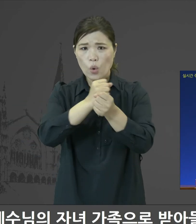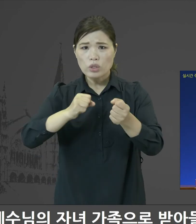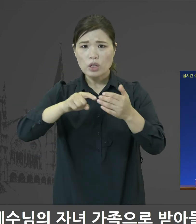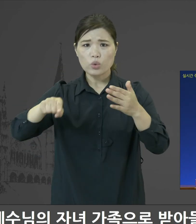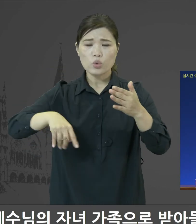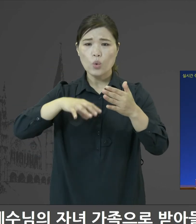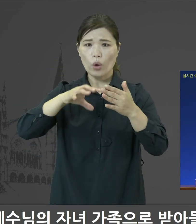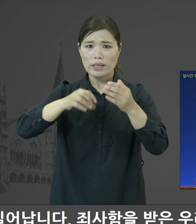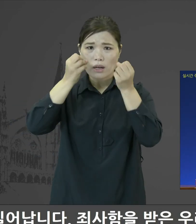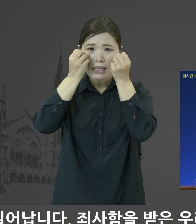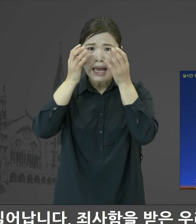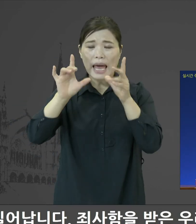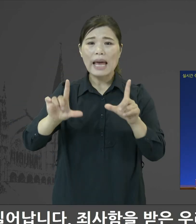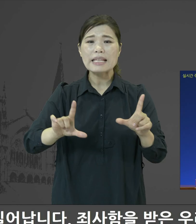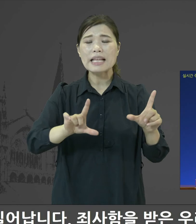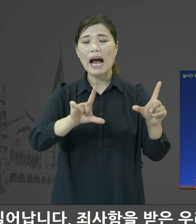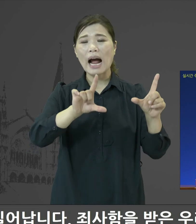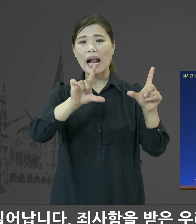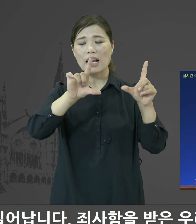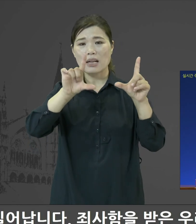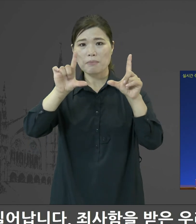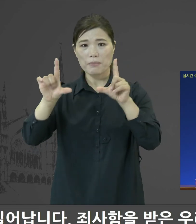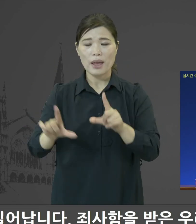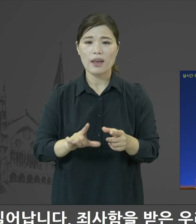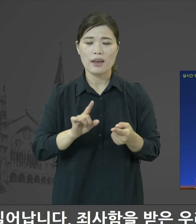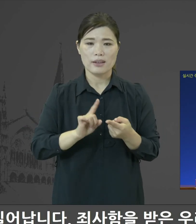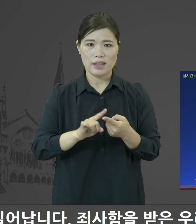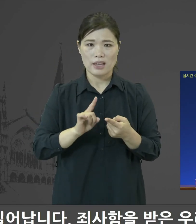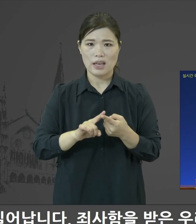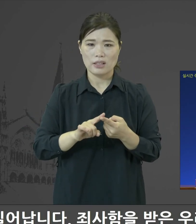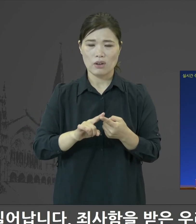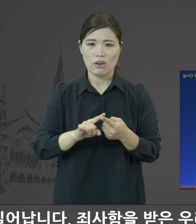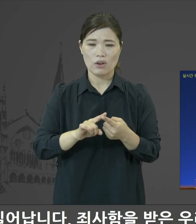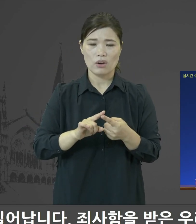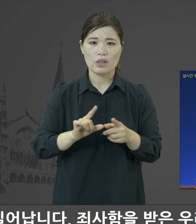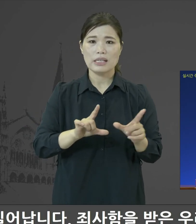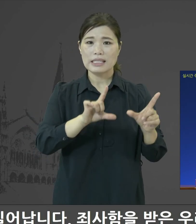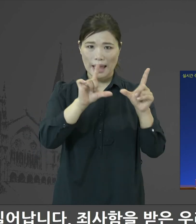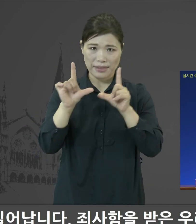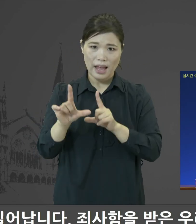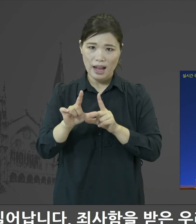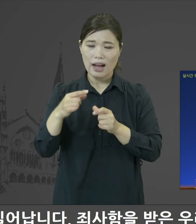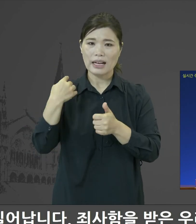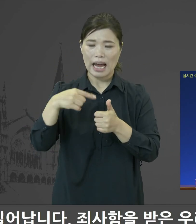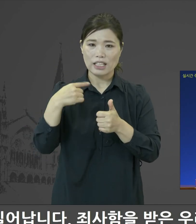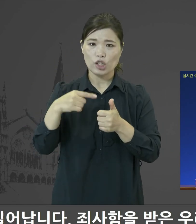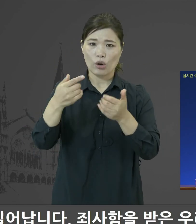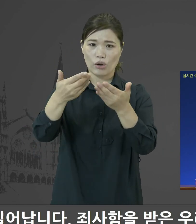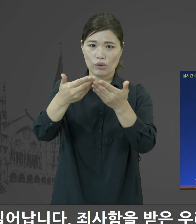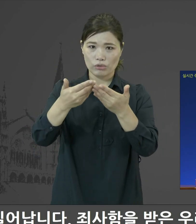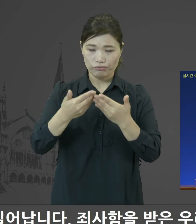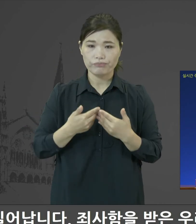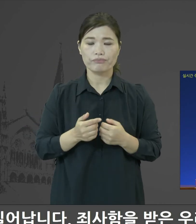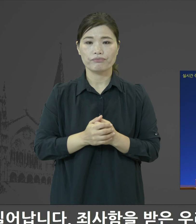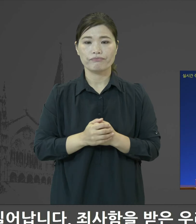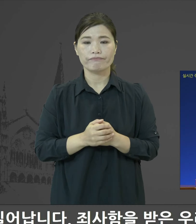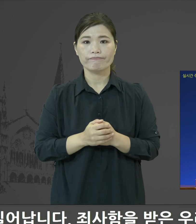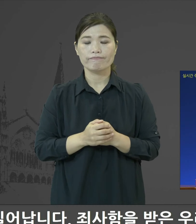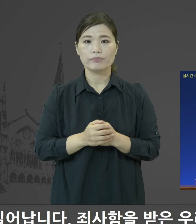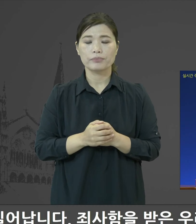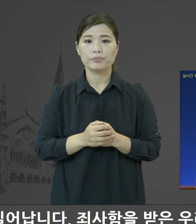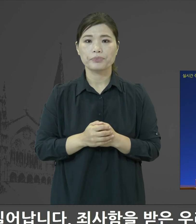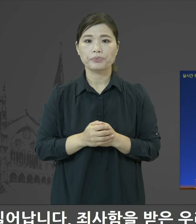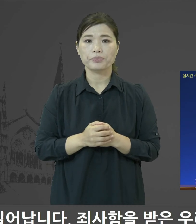삶을 살아가는 모습이라고 가르쳐주고 있는 겁니다. 사랑하는 충현의